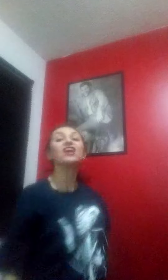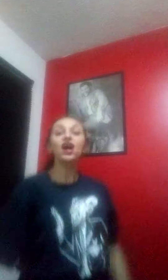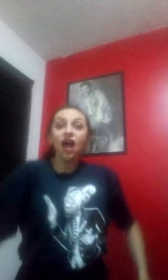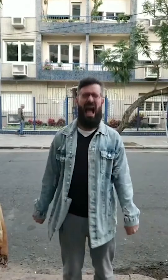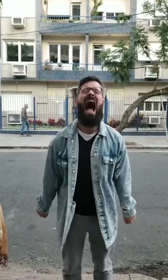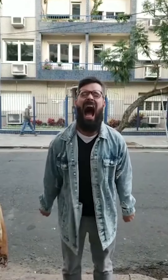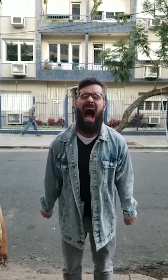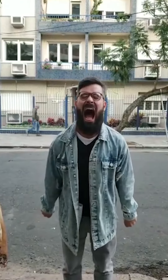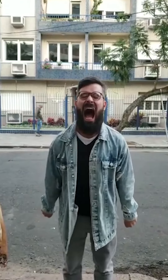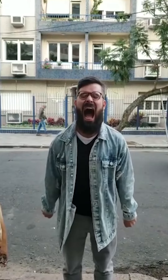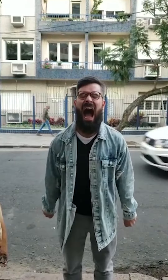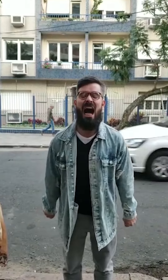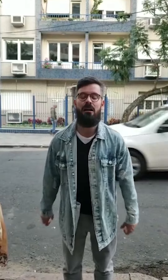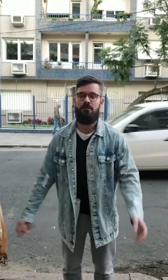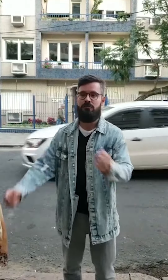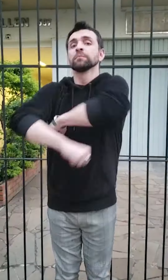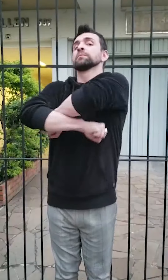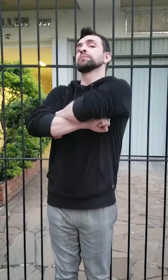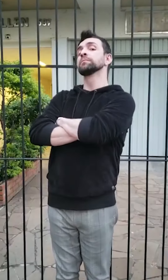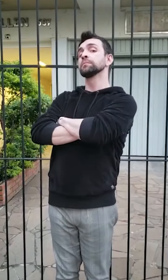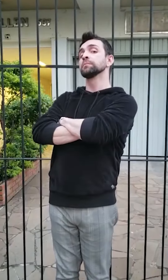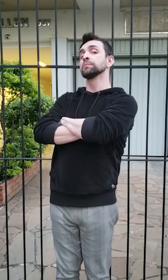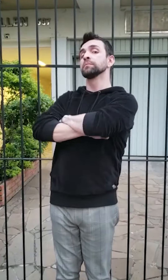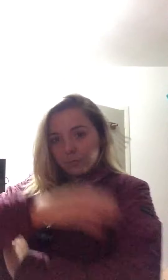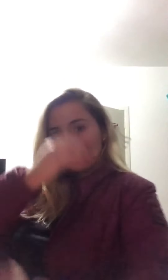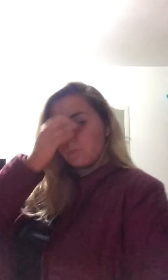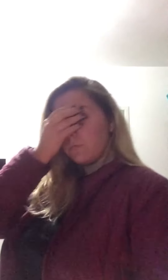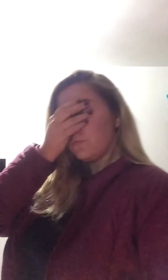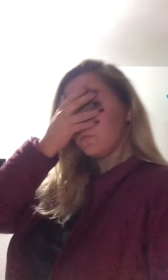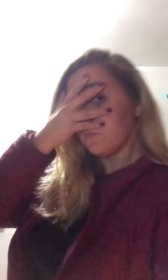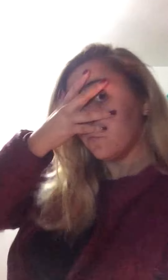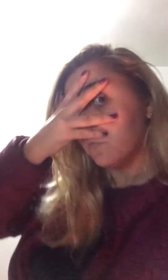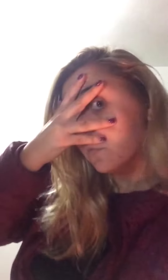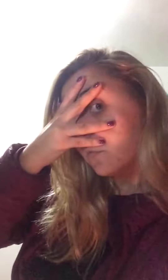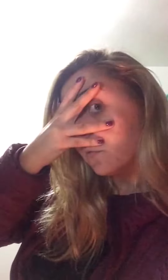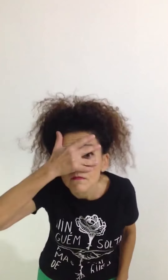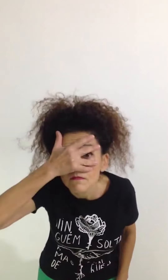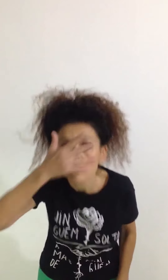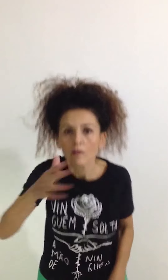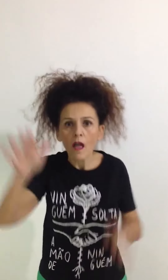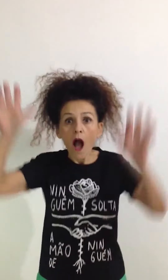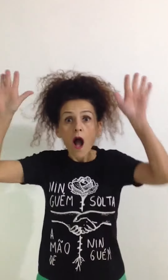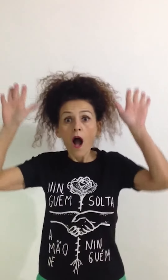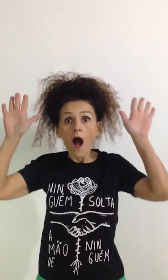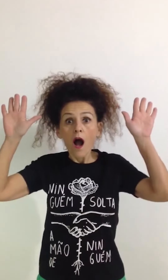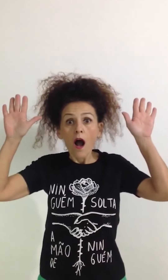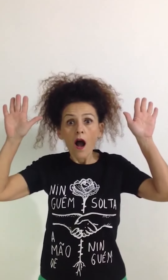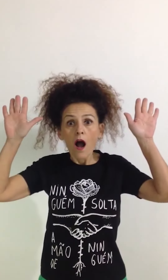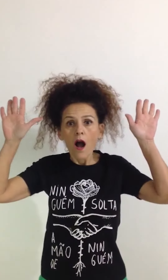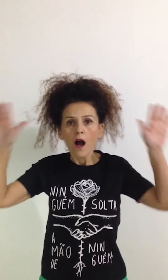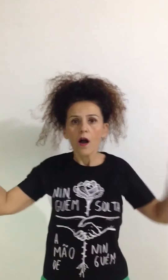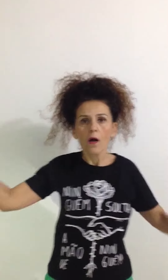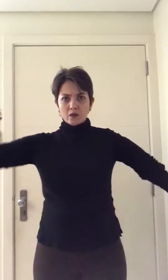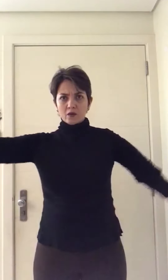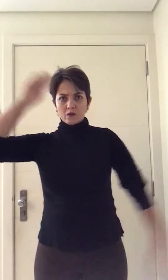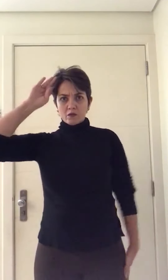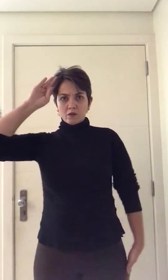Somos anarquistas, somos o patrão. Somos a justiça, somos o ladrão. Somos da